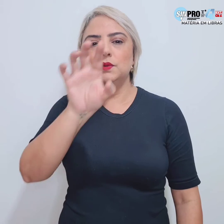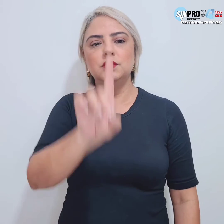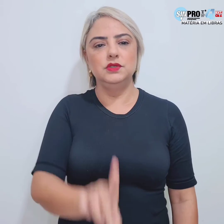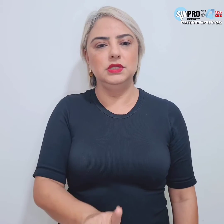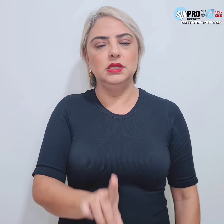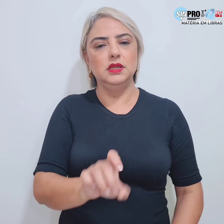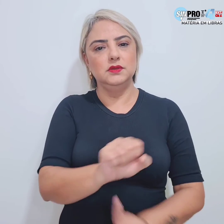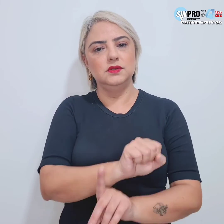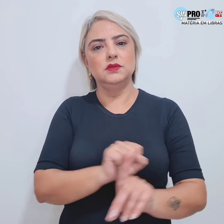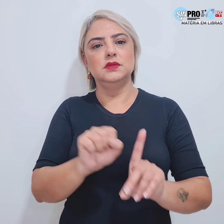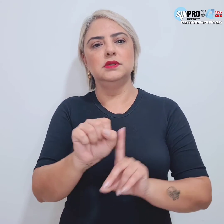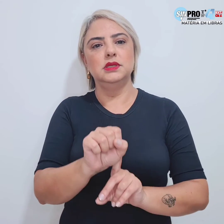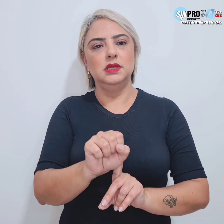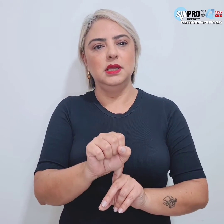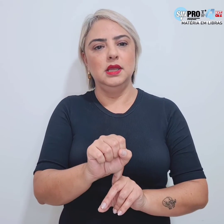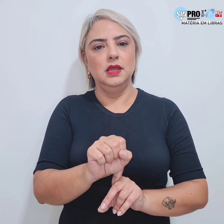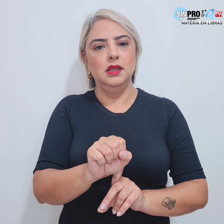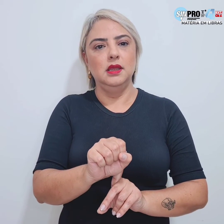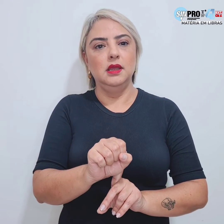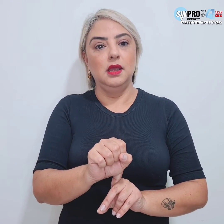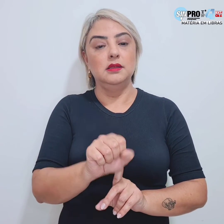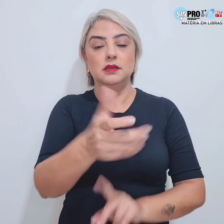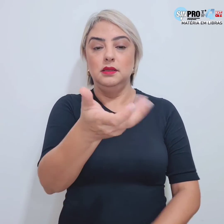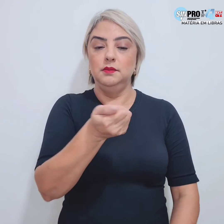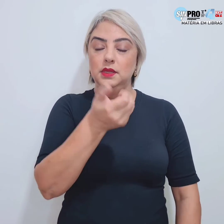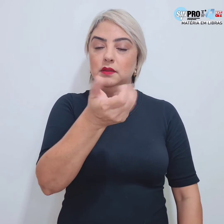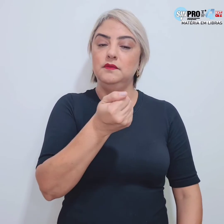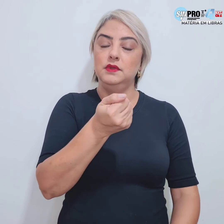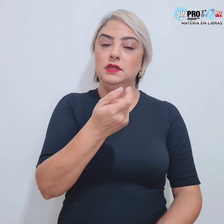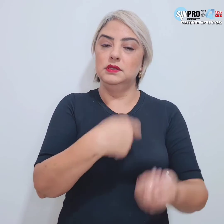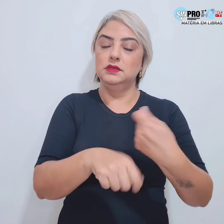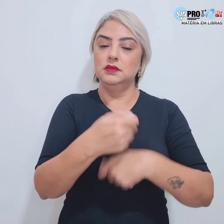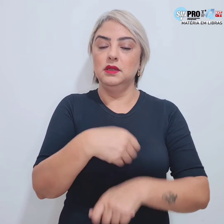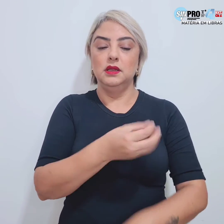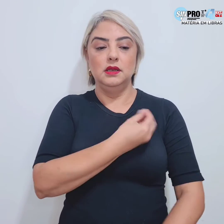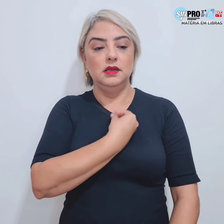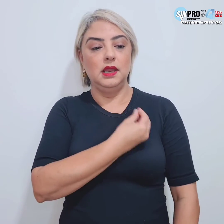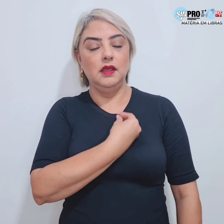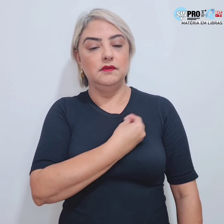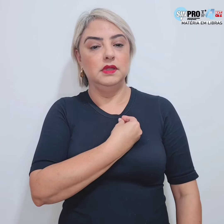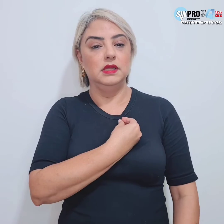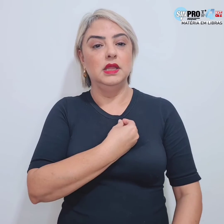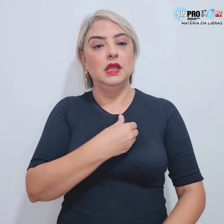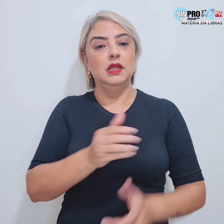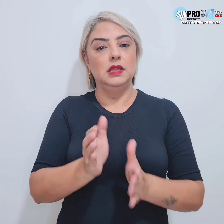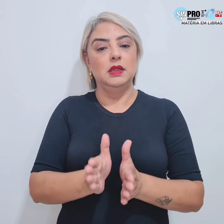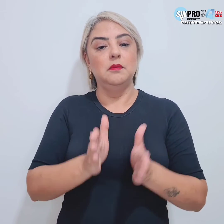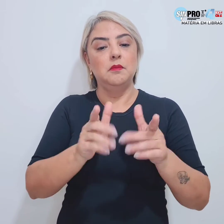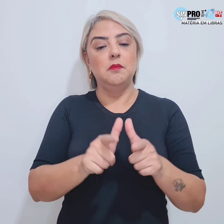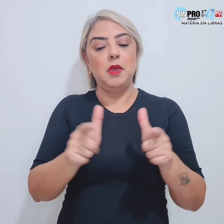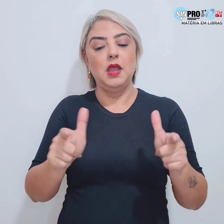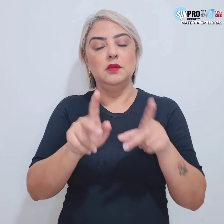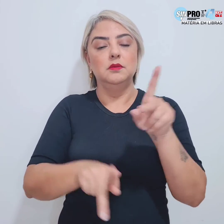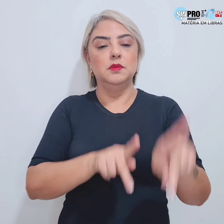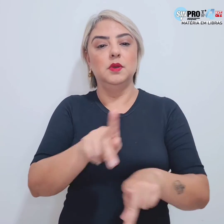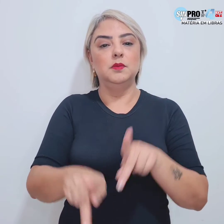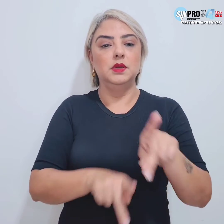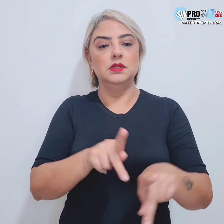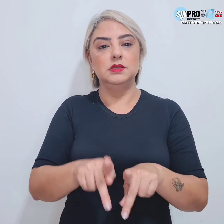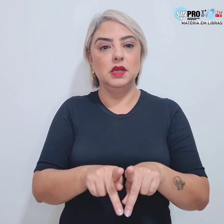sociais e benefícios econômicos na vida da maioria da população e, sobretudo,